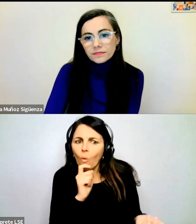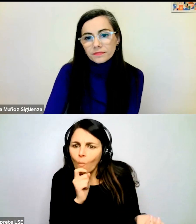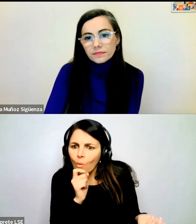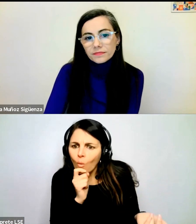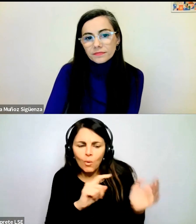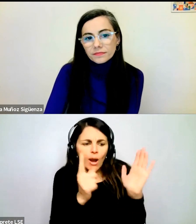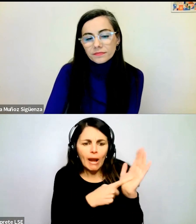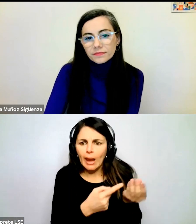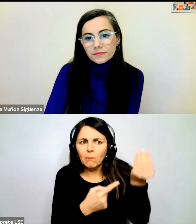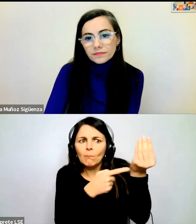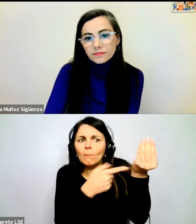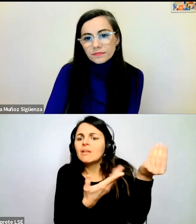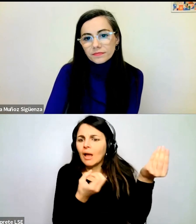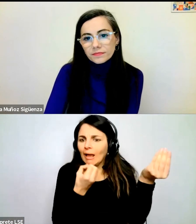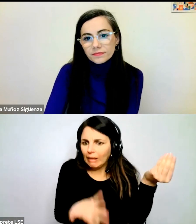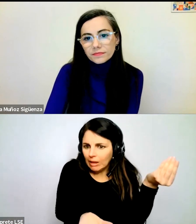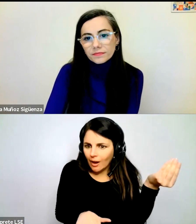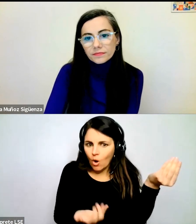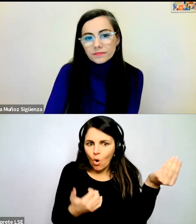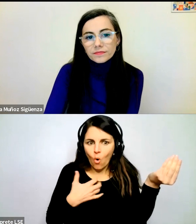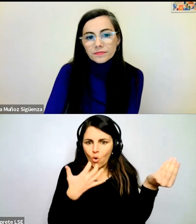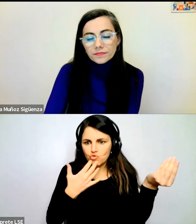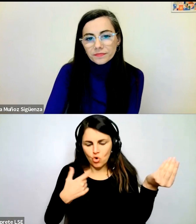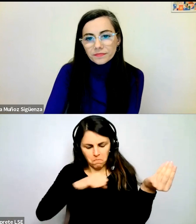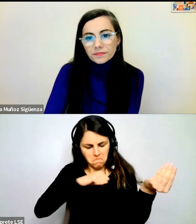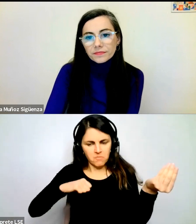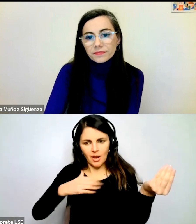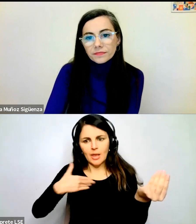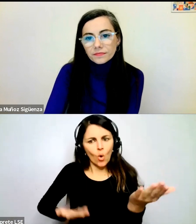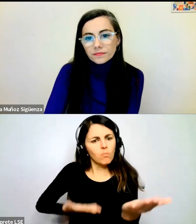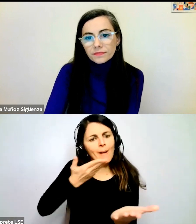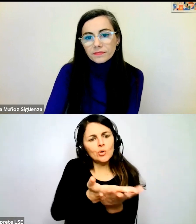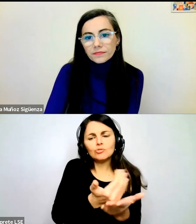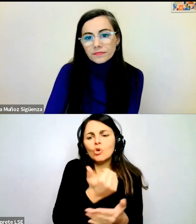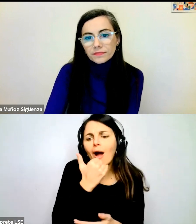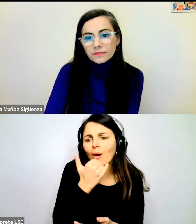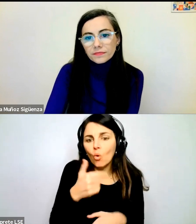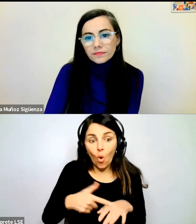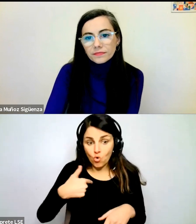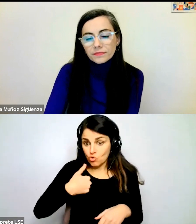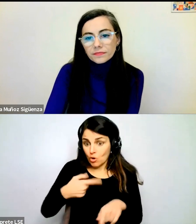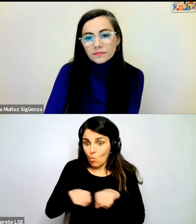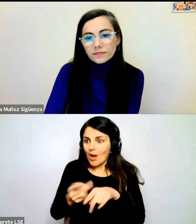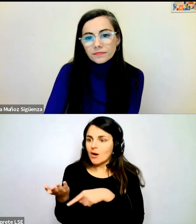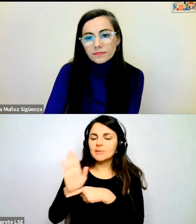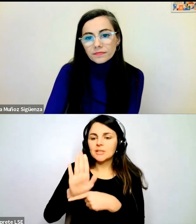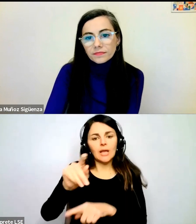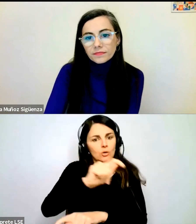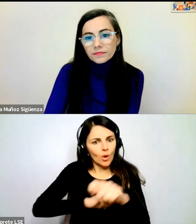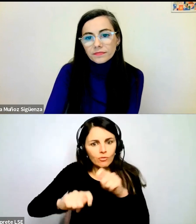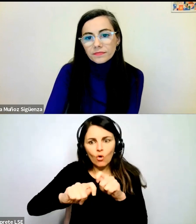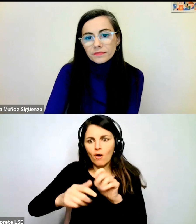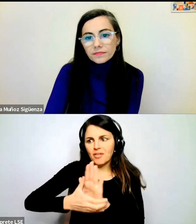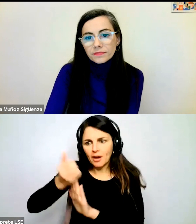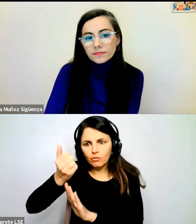alguna aportación que queráis hacer a nivel particular o como asociación o federación también es muy interesante, pues porque vosotros vivís